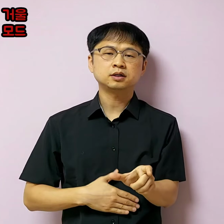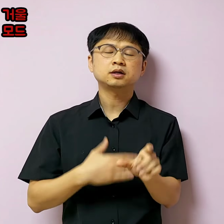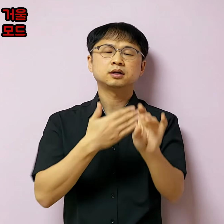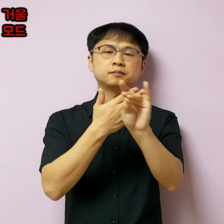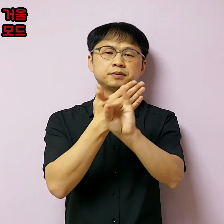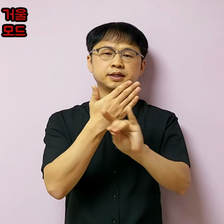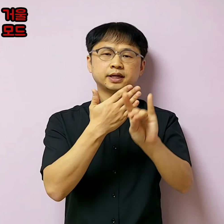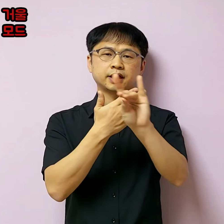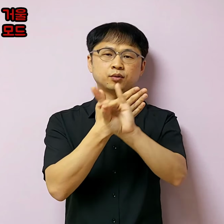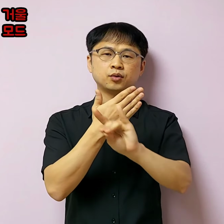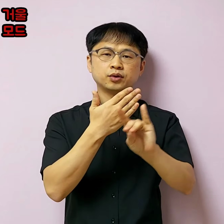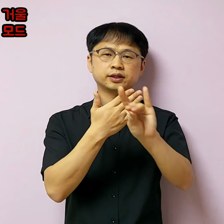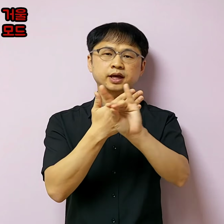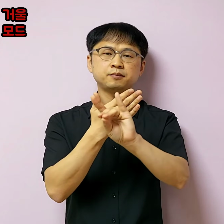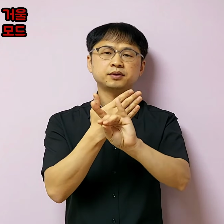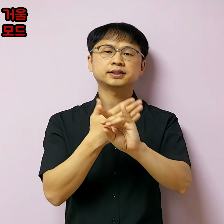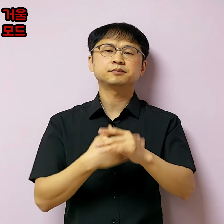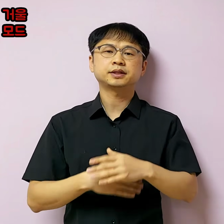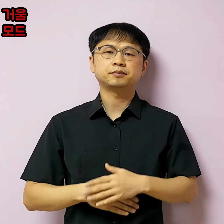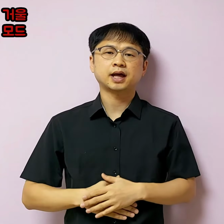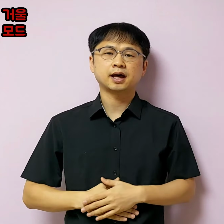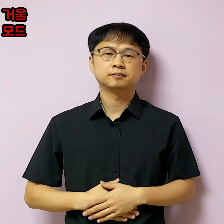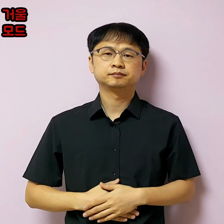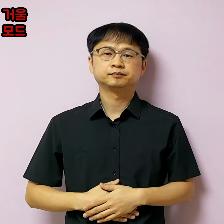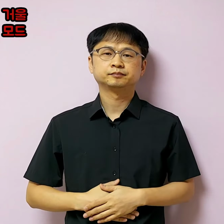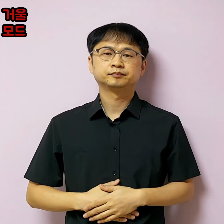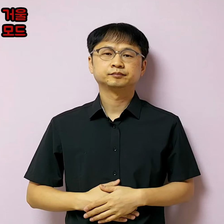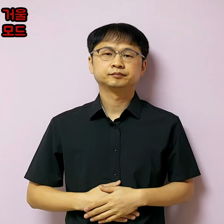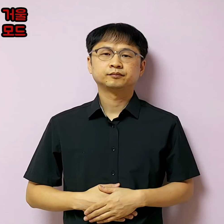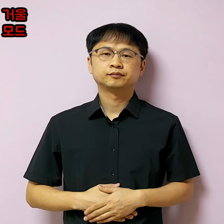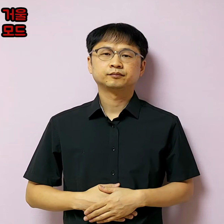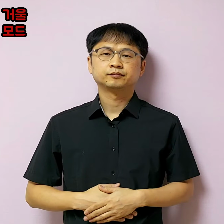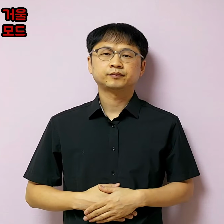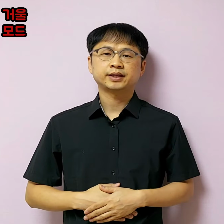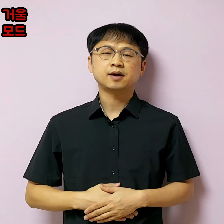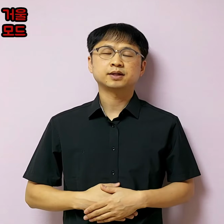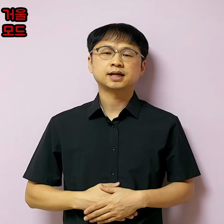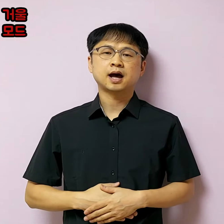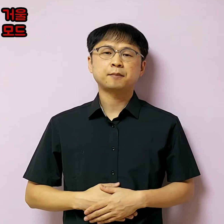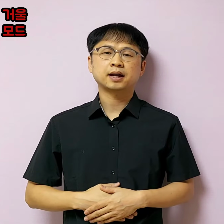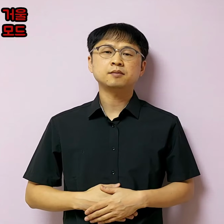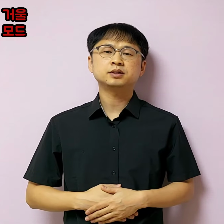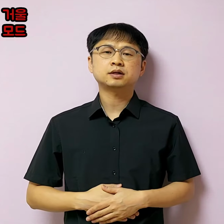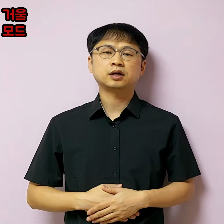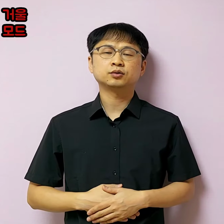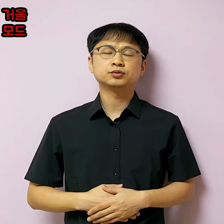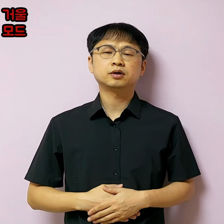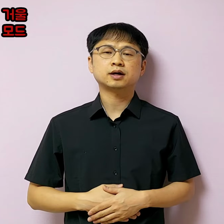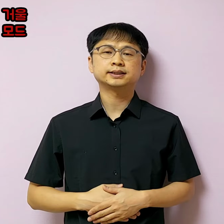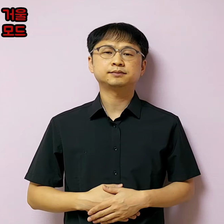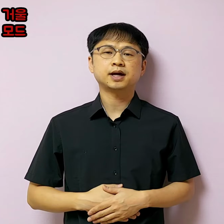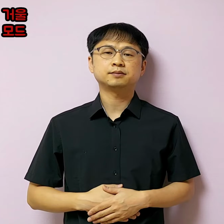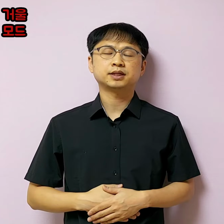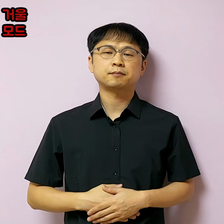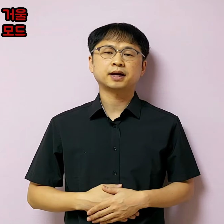유리병을 핑계로 이렇게 표현하시면 됩니다. 네, 다음 가사. 바람을 가둬둔 것 같지만입니다.